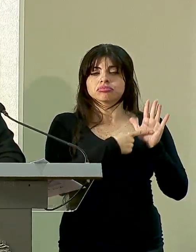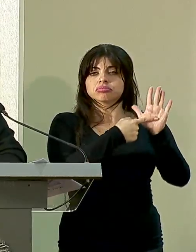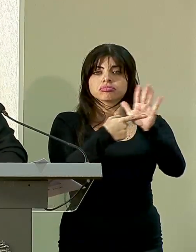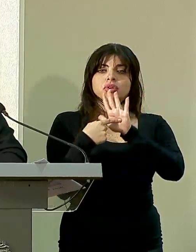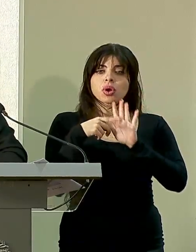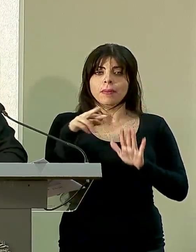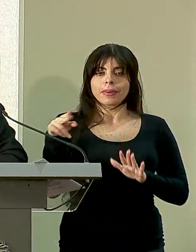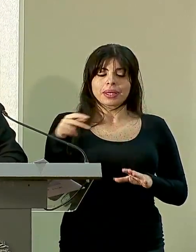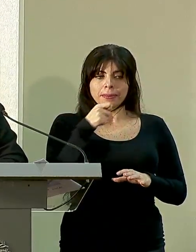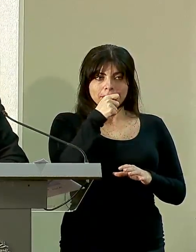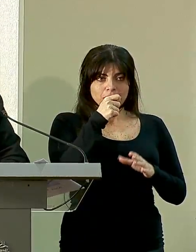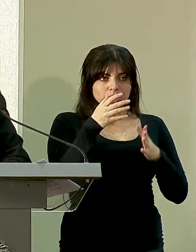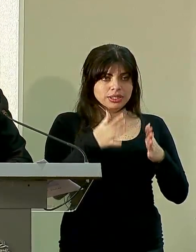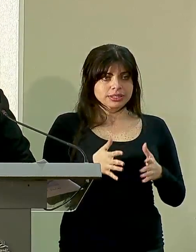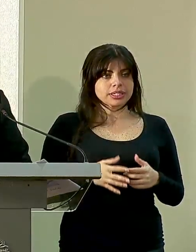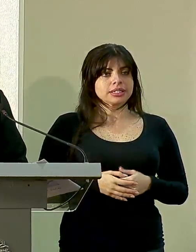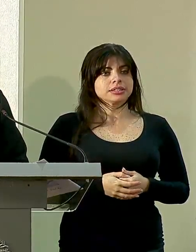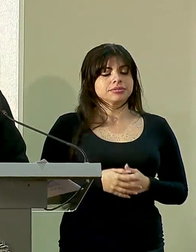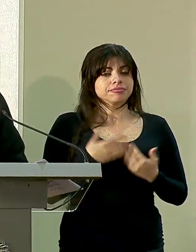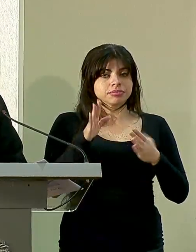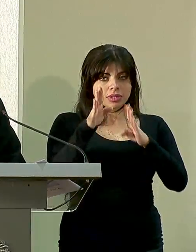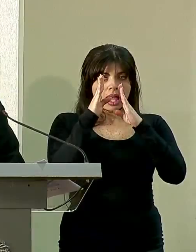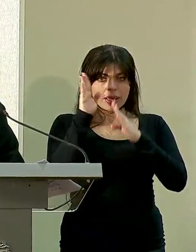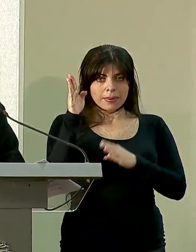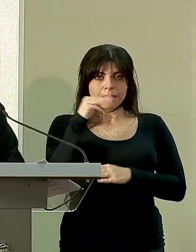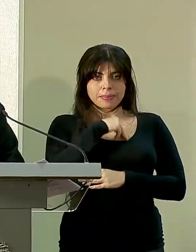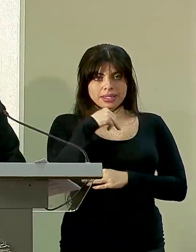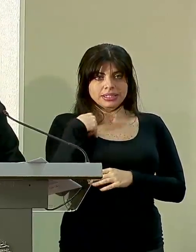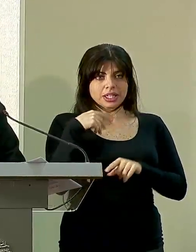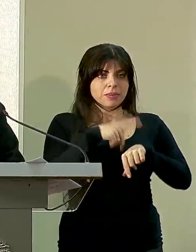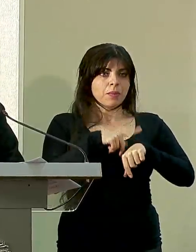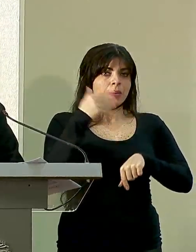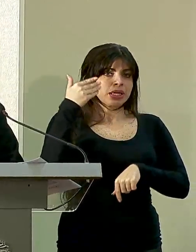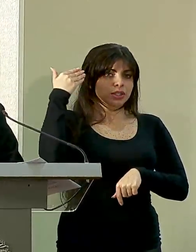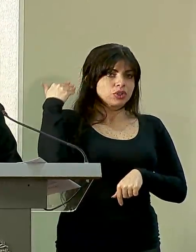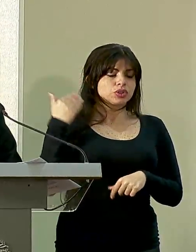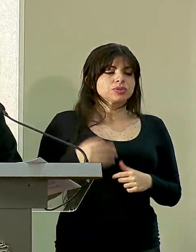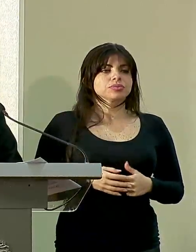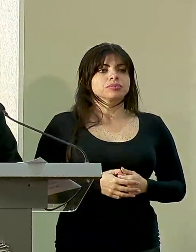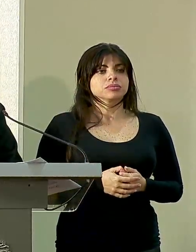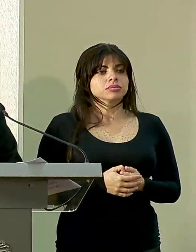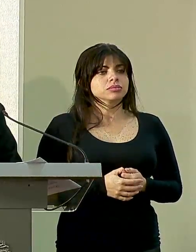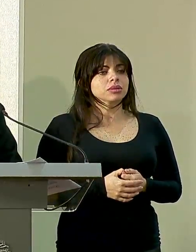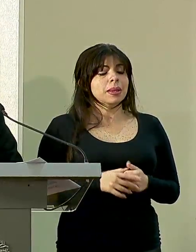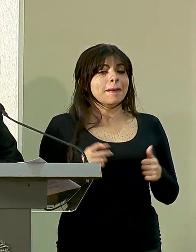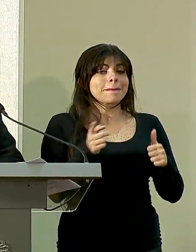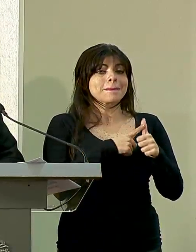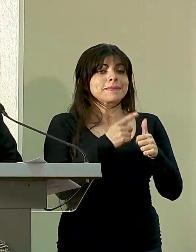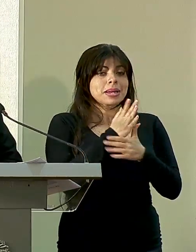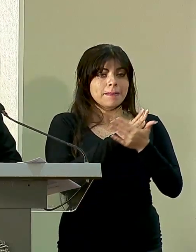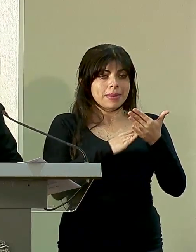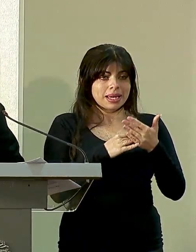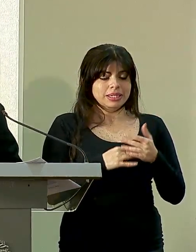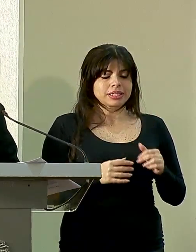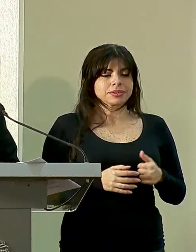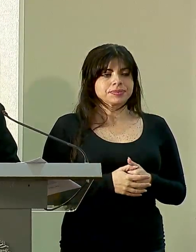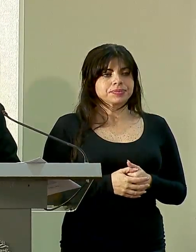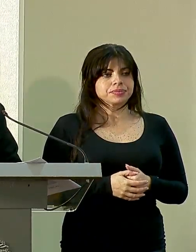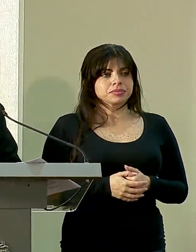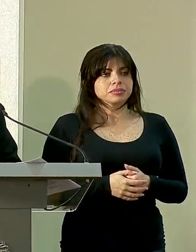compañeros, colegas periodistas que han atendido el Ministerio en diferentes oportunidades, ¿verdad? La primera fase, que